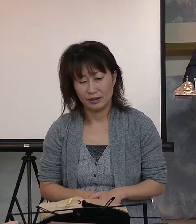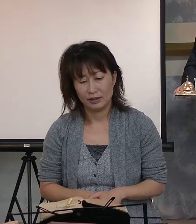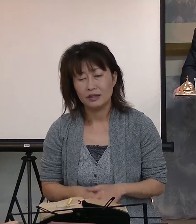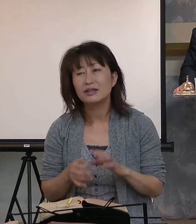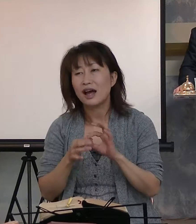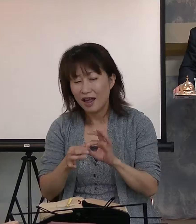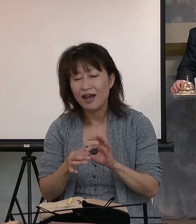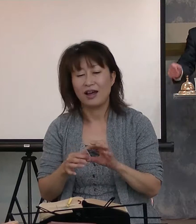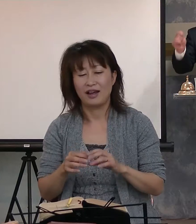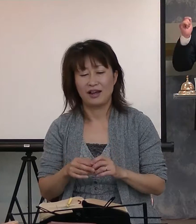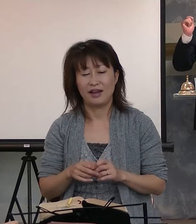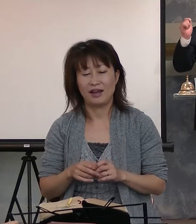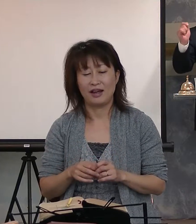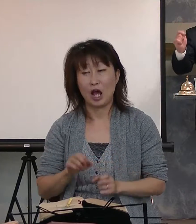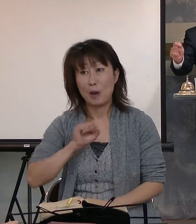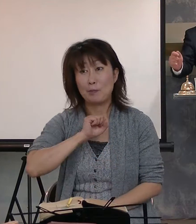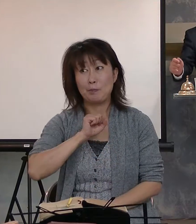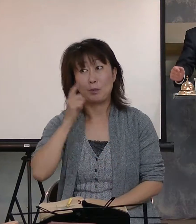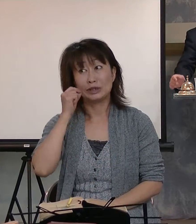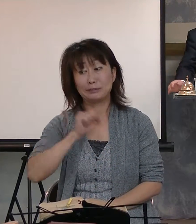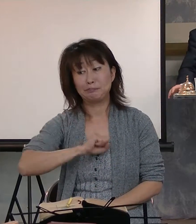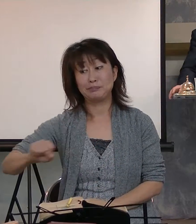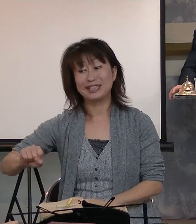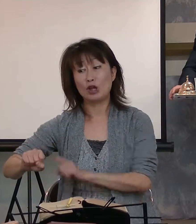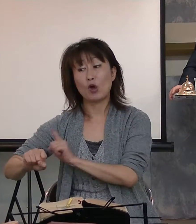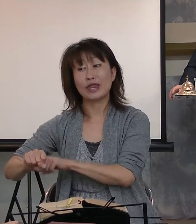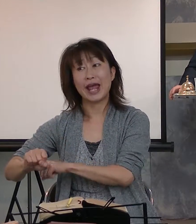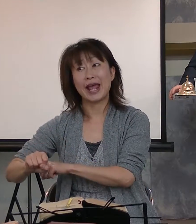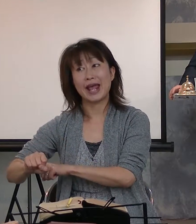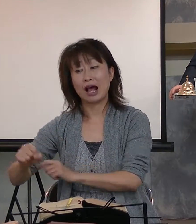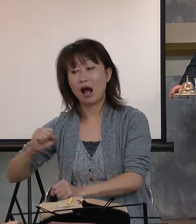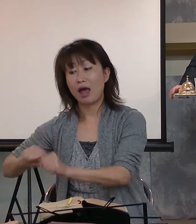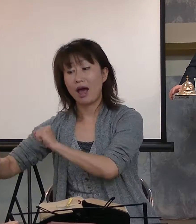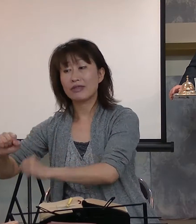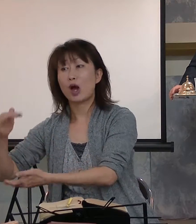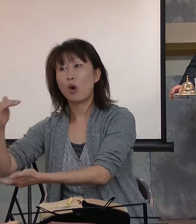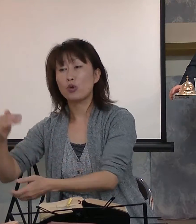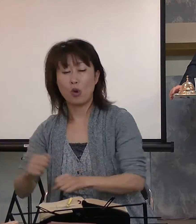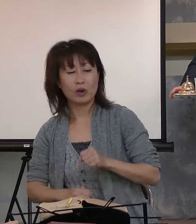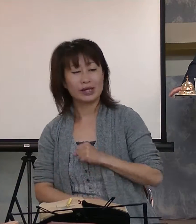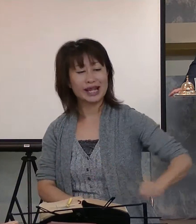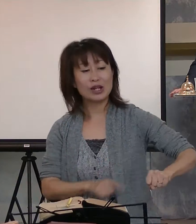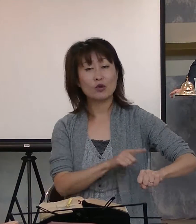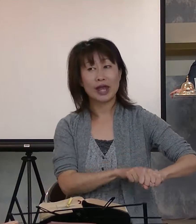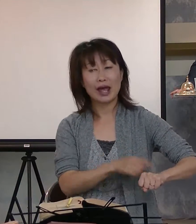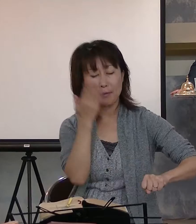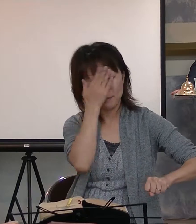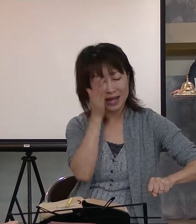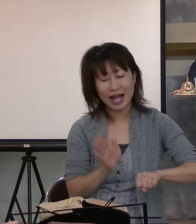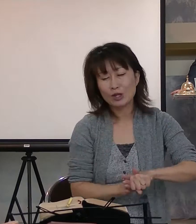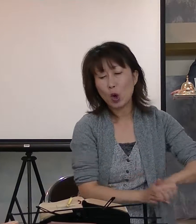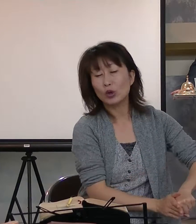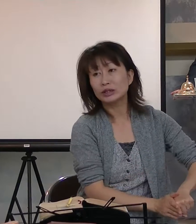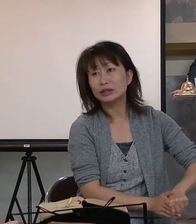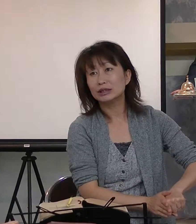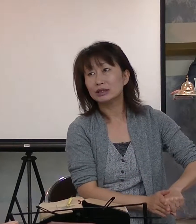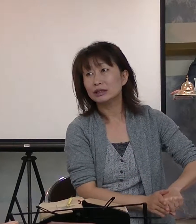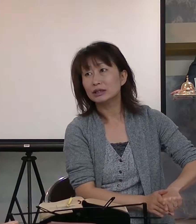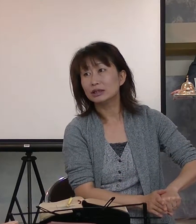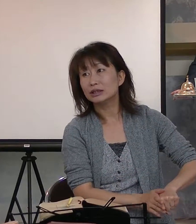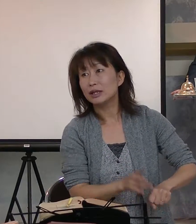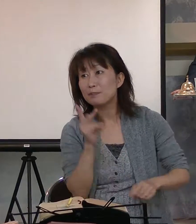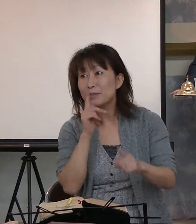だから右の手がやったことを左手が分からないようにということもありますけれど